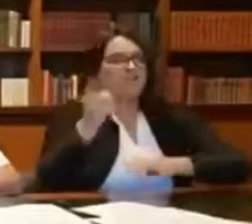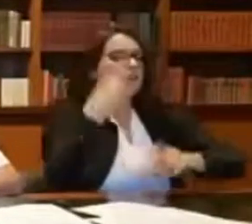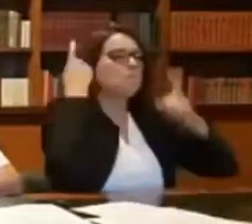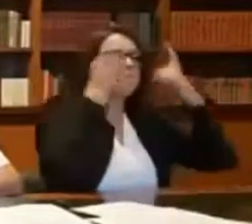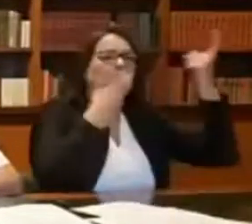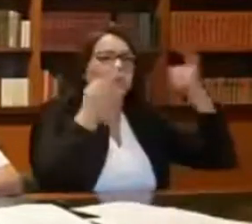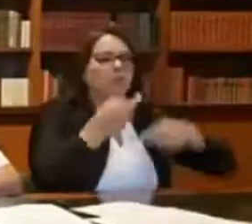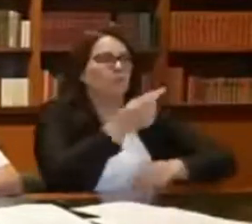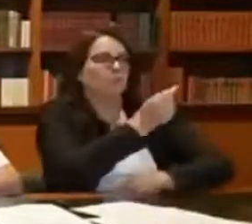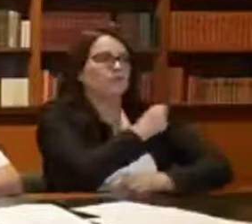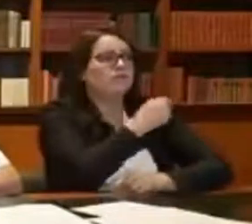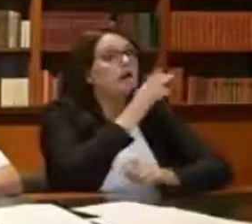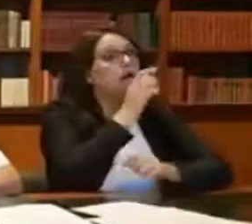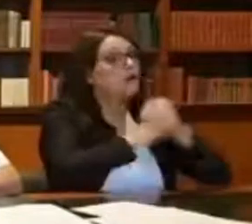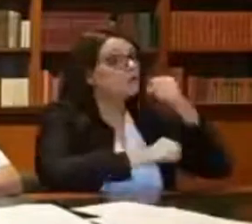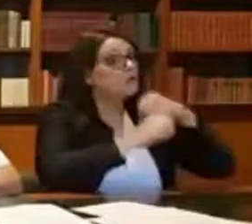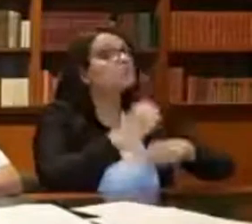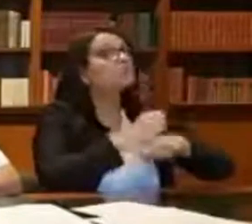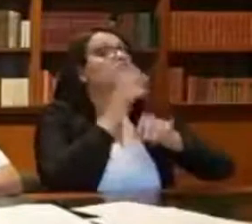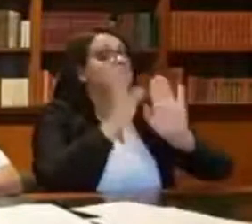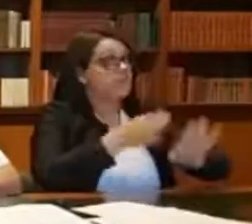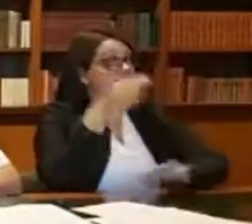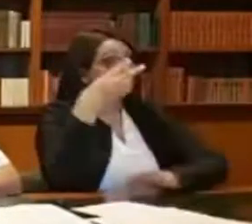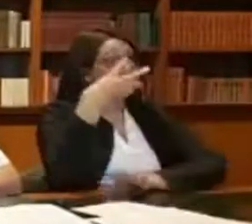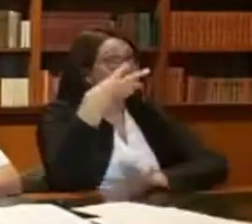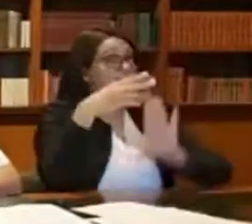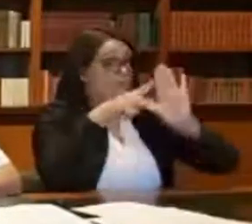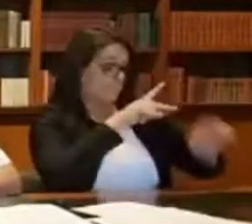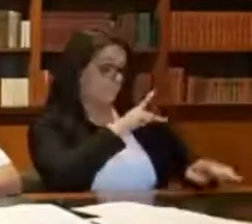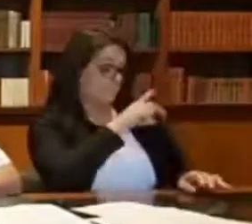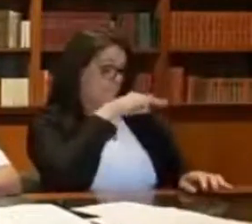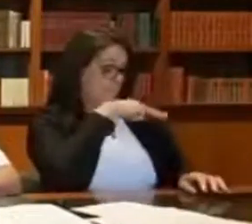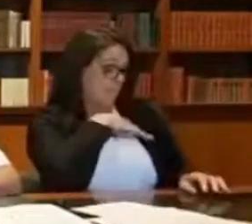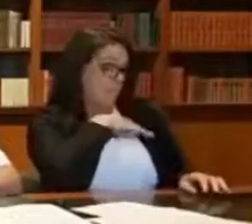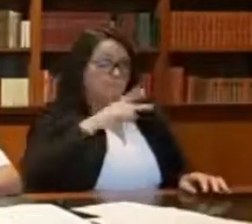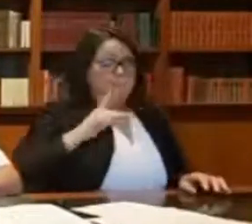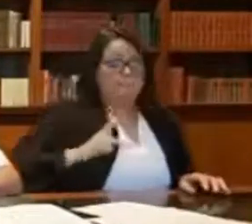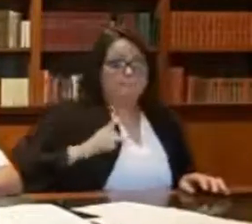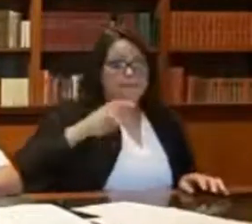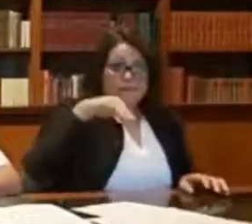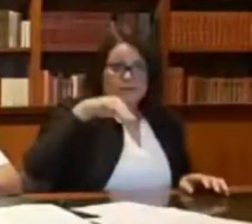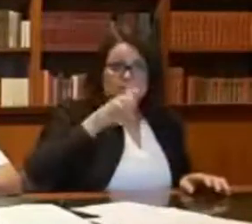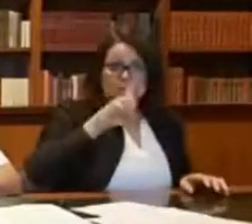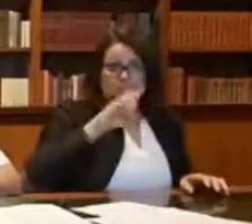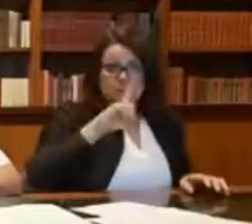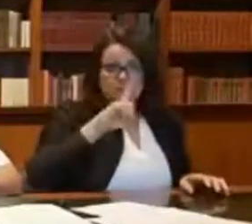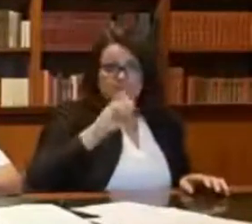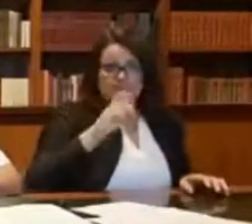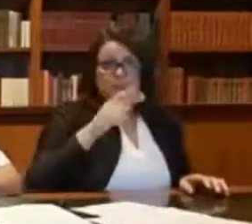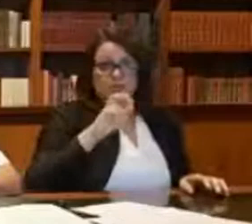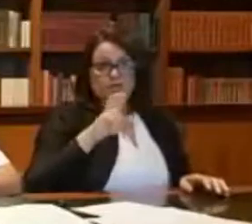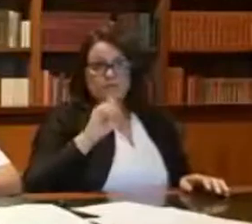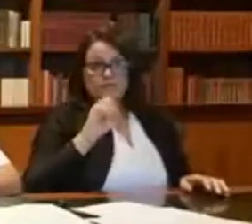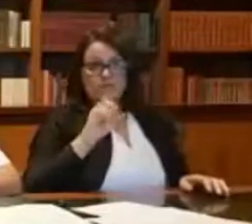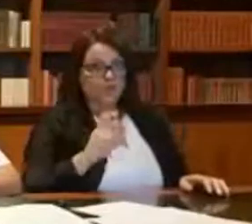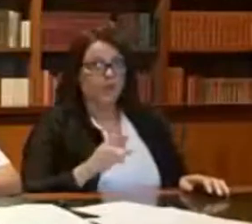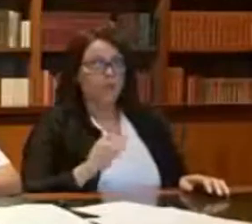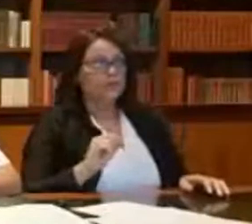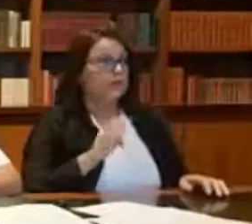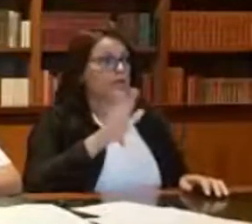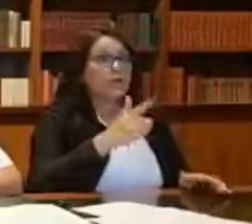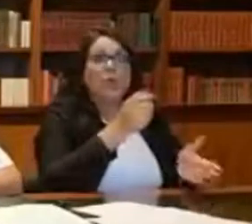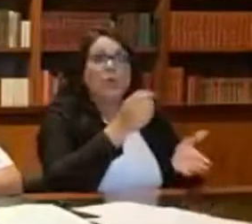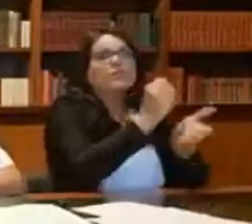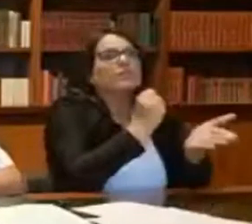medidas provisórias contratando vacinas. Tá? A última, na verdade, não contratou, mas disponibilizou, abriu crédito de